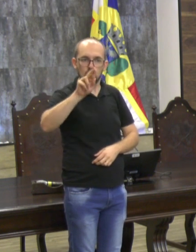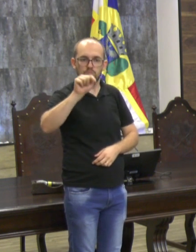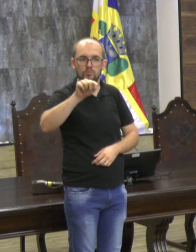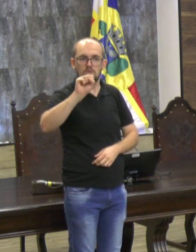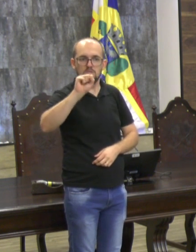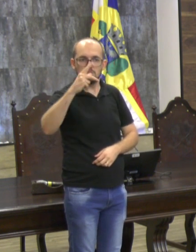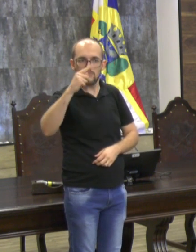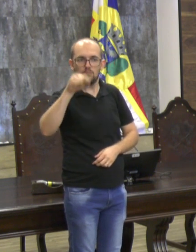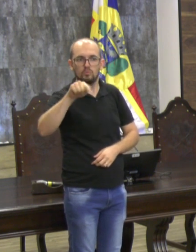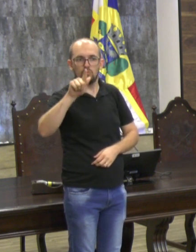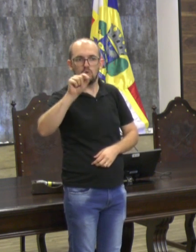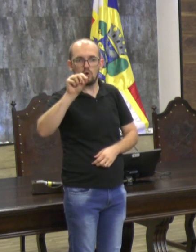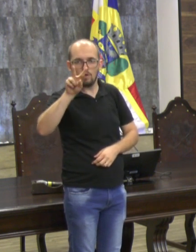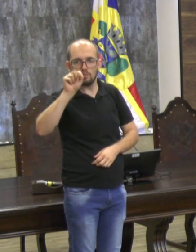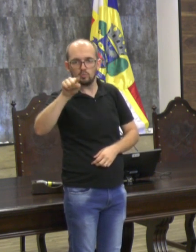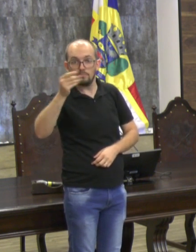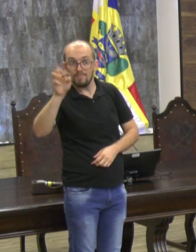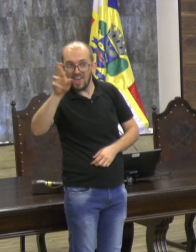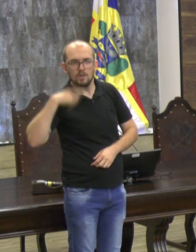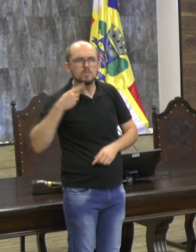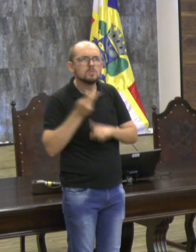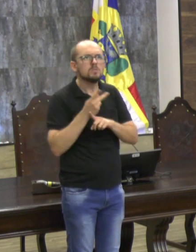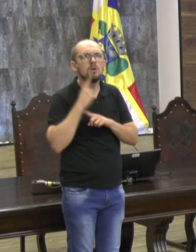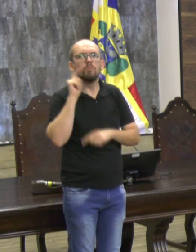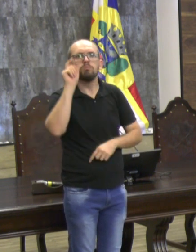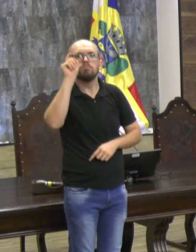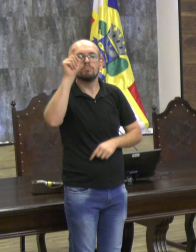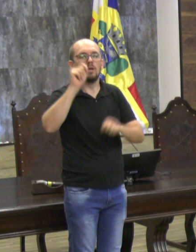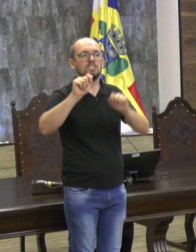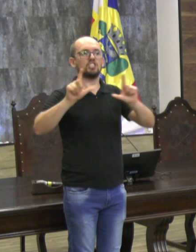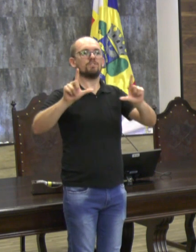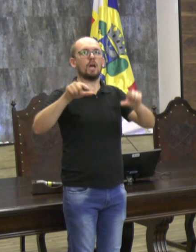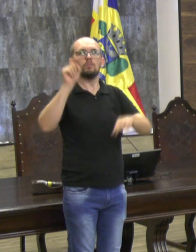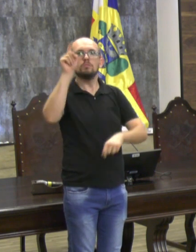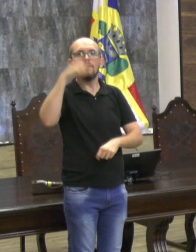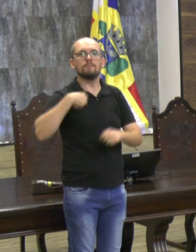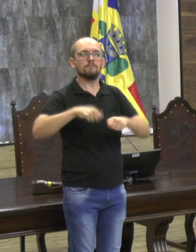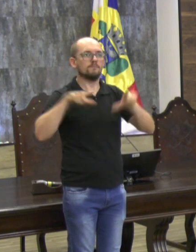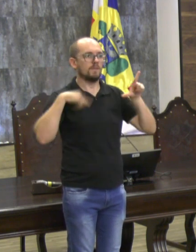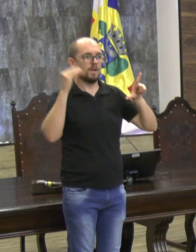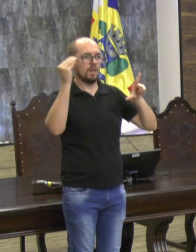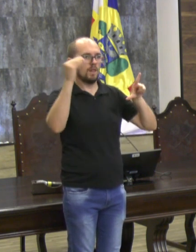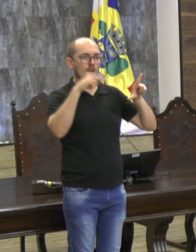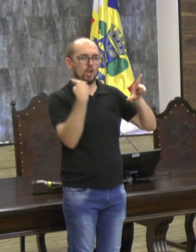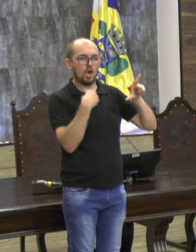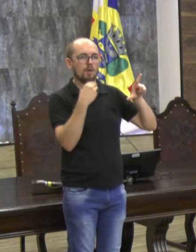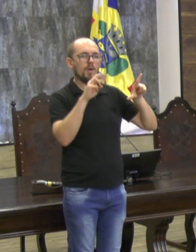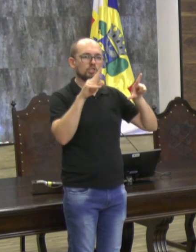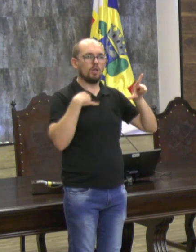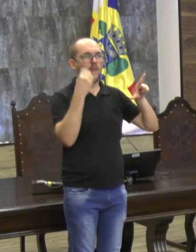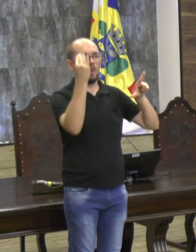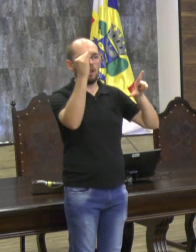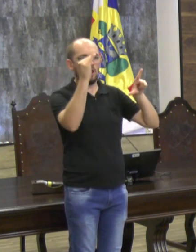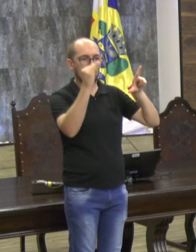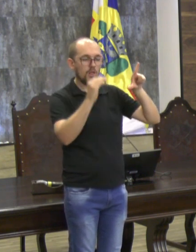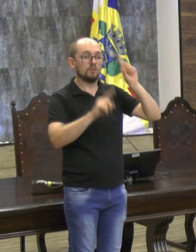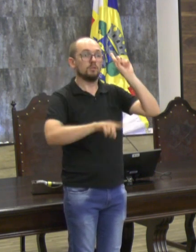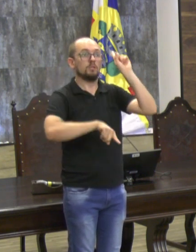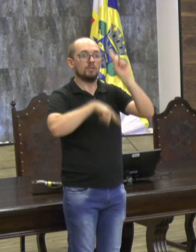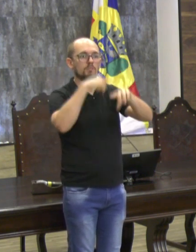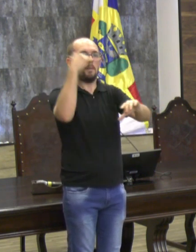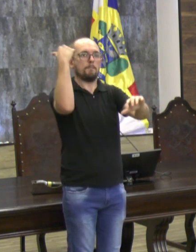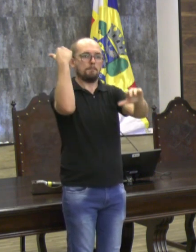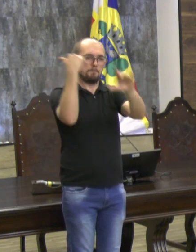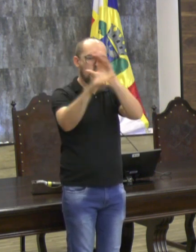www.camarajaú.sp.gov.br, clicar no nosso link que tem lá, vocês vão preencher com os dados pessoais e aí depois o pessoal da Câmara vai entrar em contato